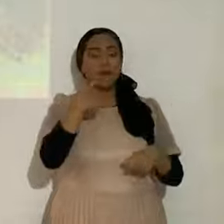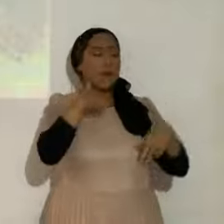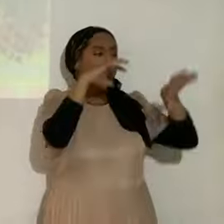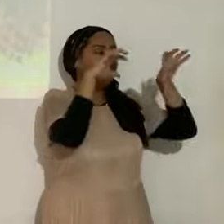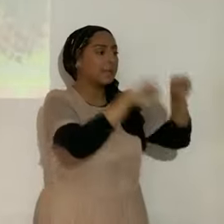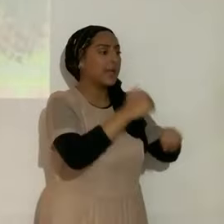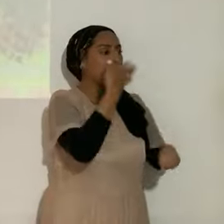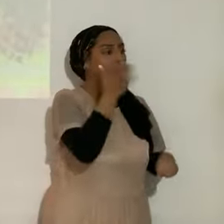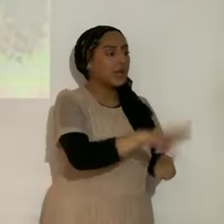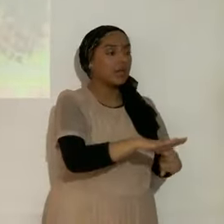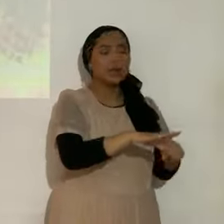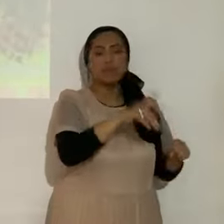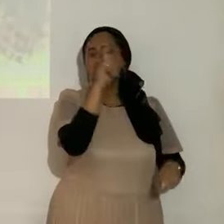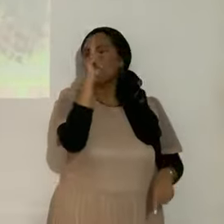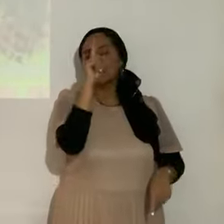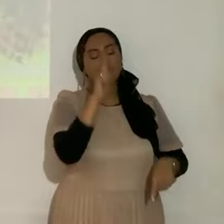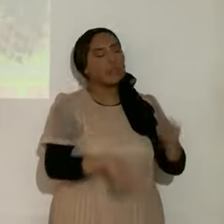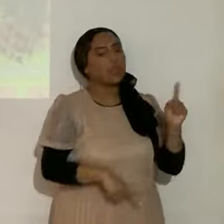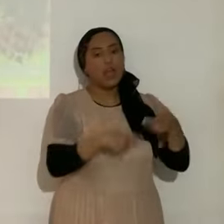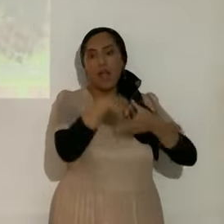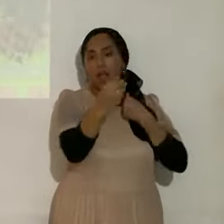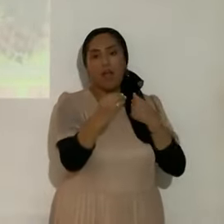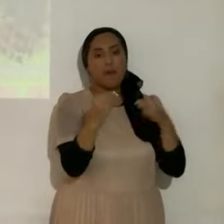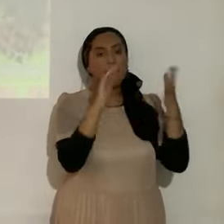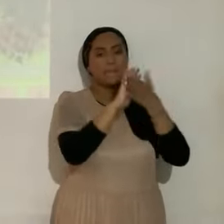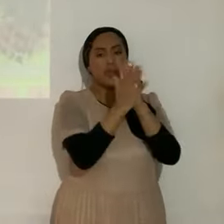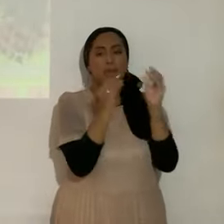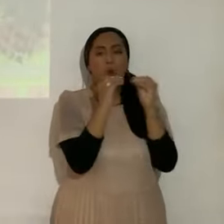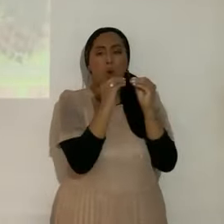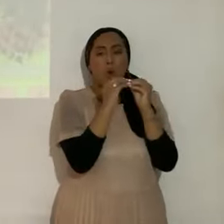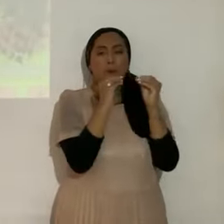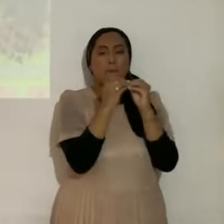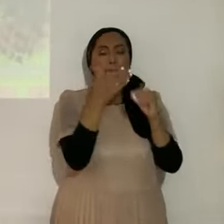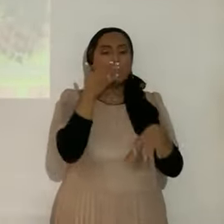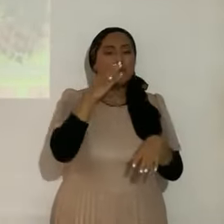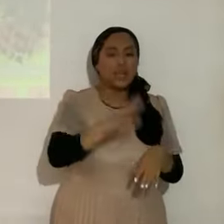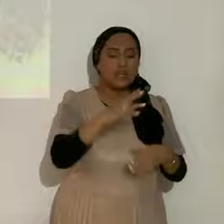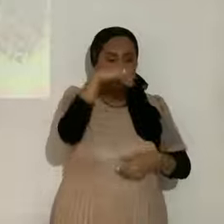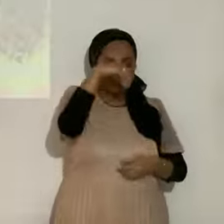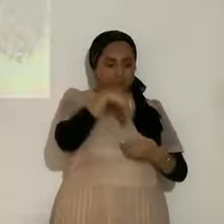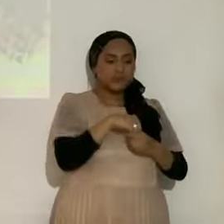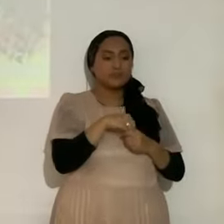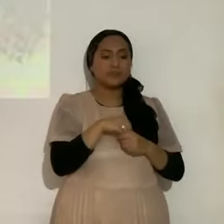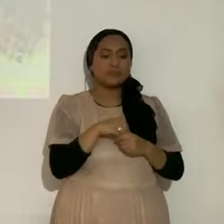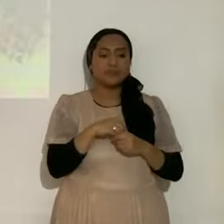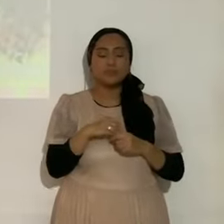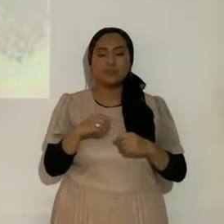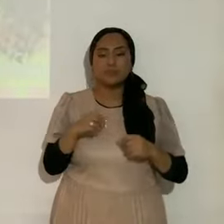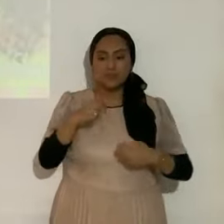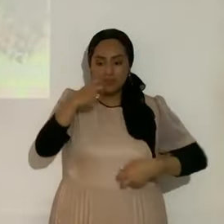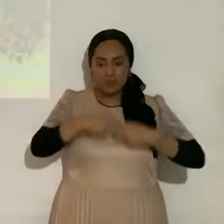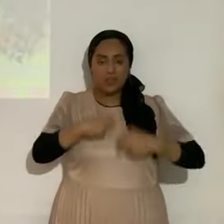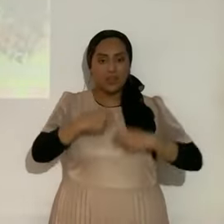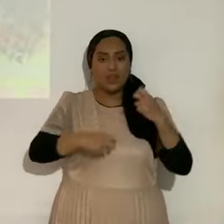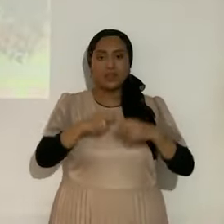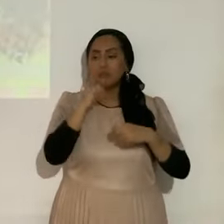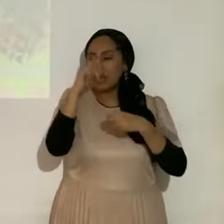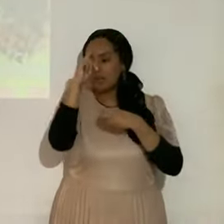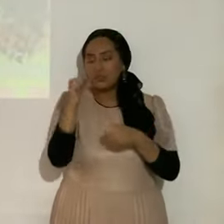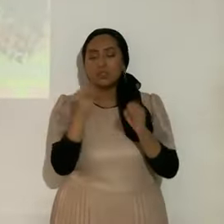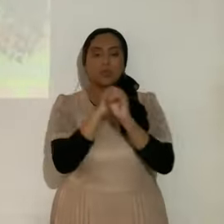malo, no saldrás y va a empeorar. Y entrará una desconfianza en general y no vas a confiar en